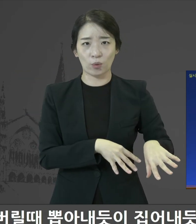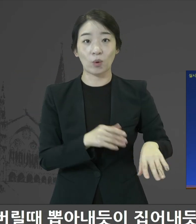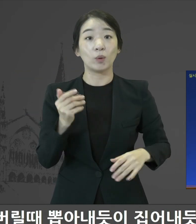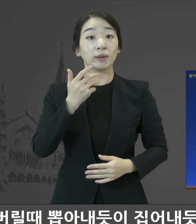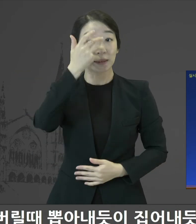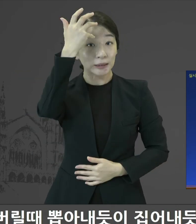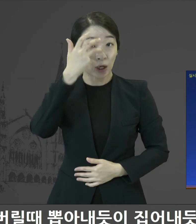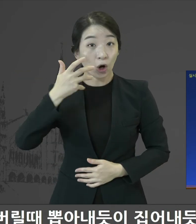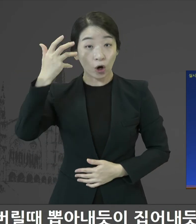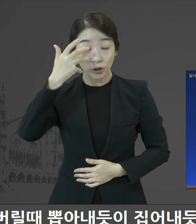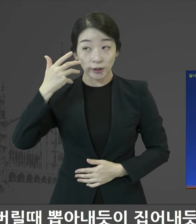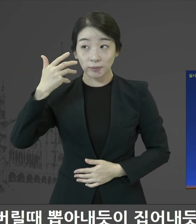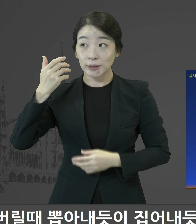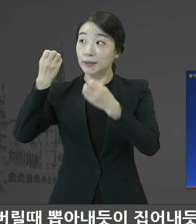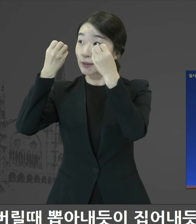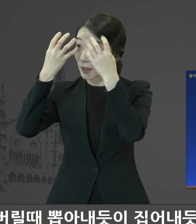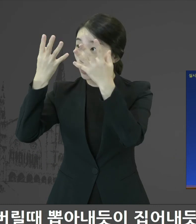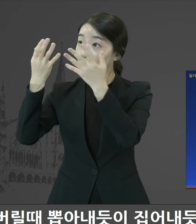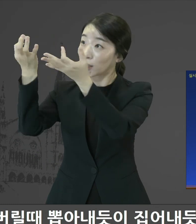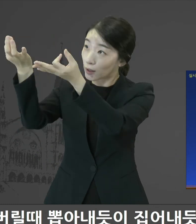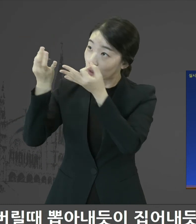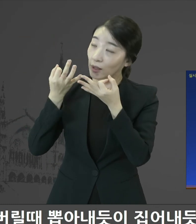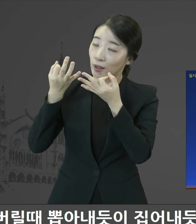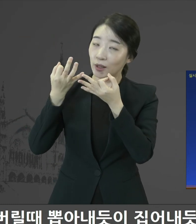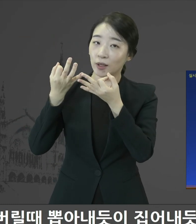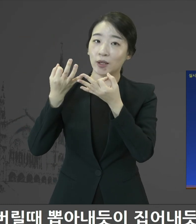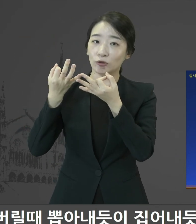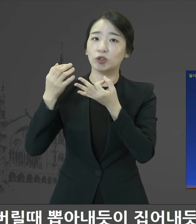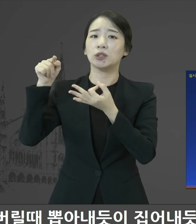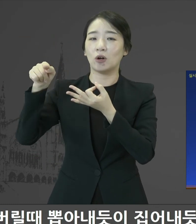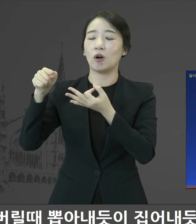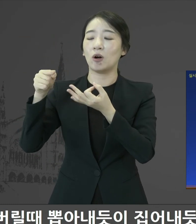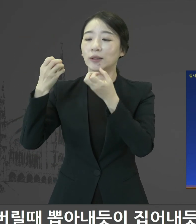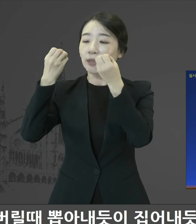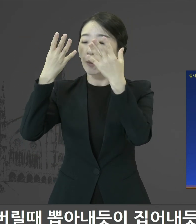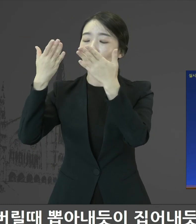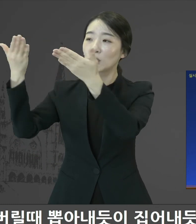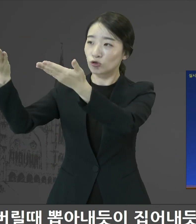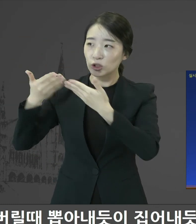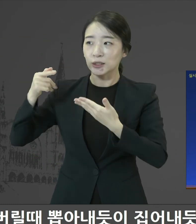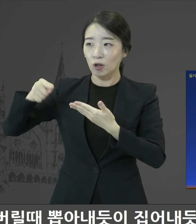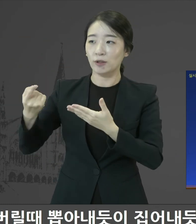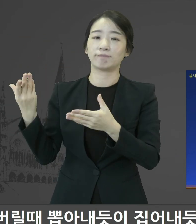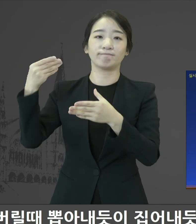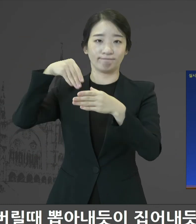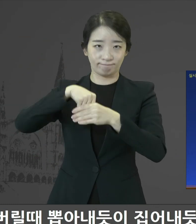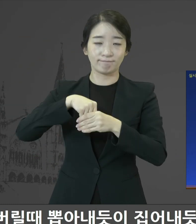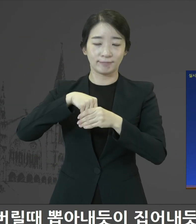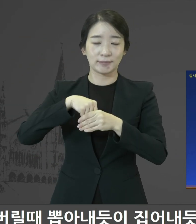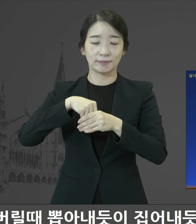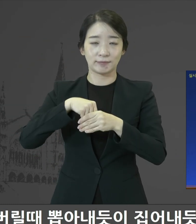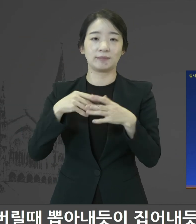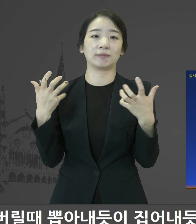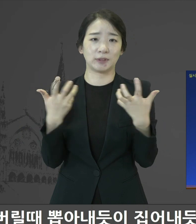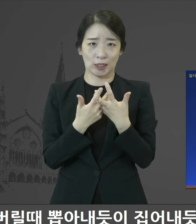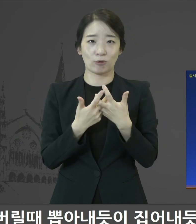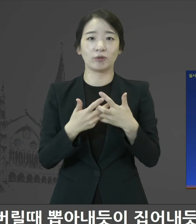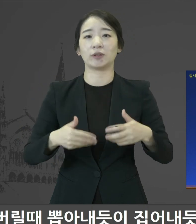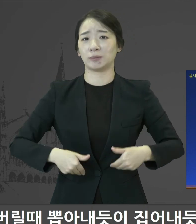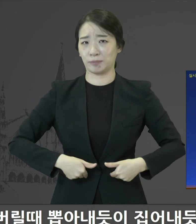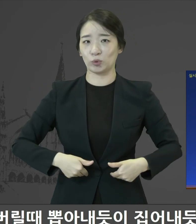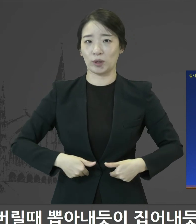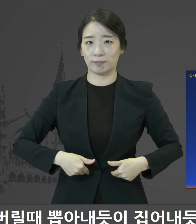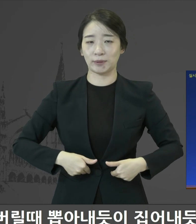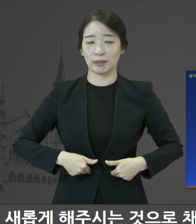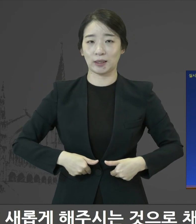성령께서 새롭게 해주시는 것으로 채워 넣어서 새 사람의 길을 가라고 말씀해 주시는 겁니다. 여러분, 이 말씀대로